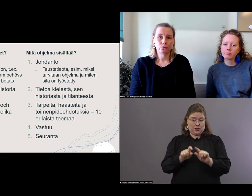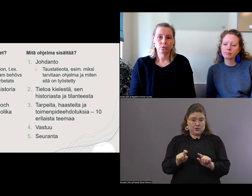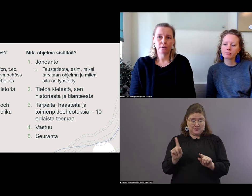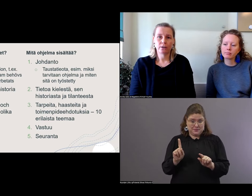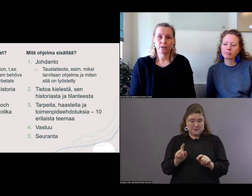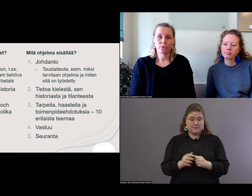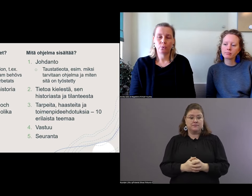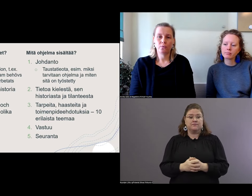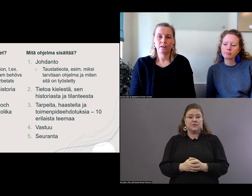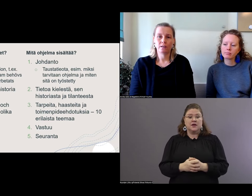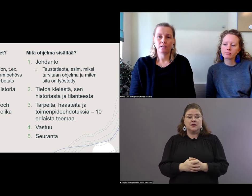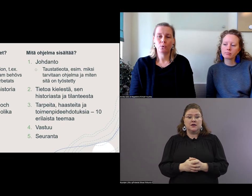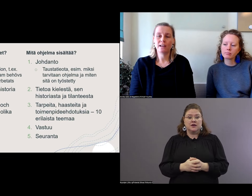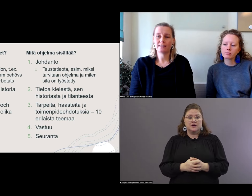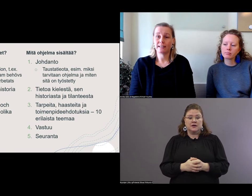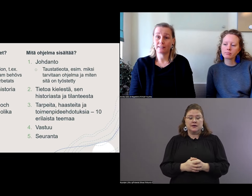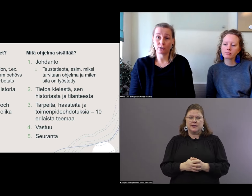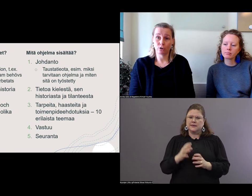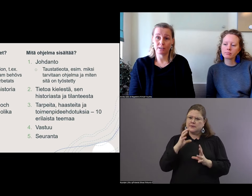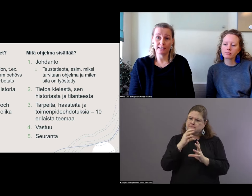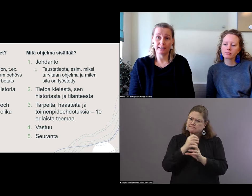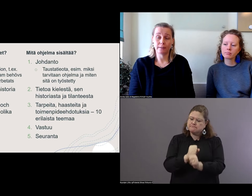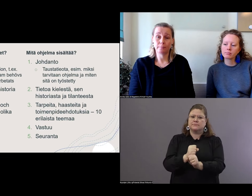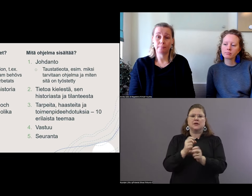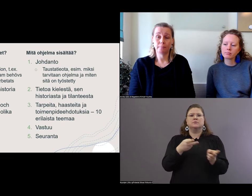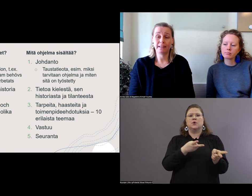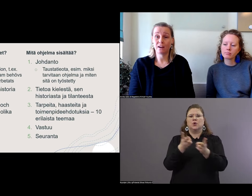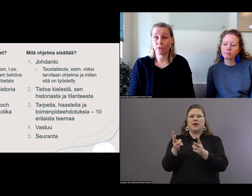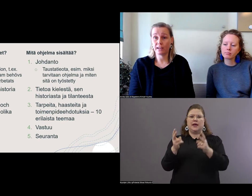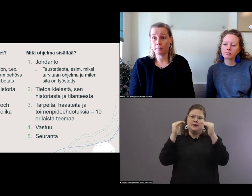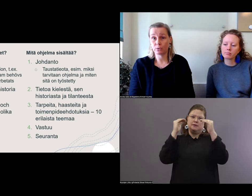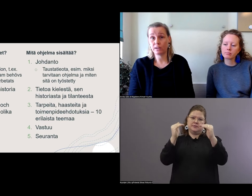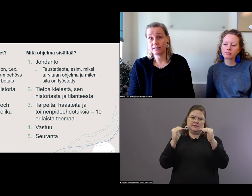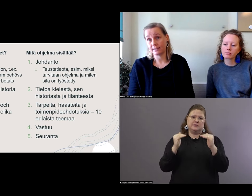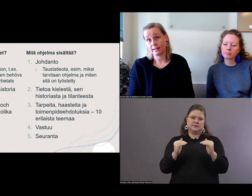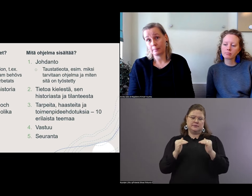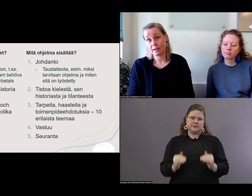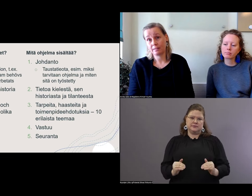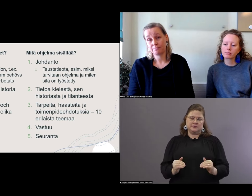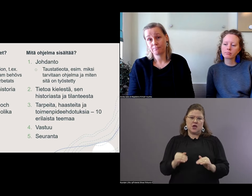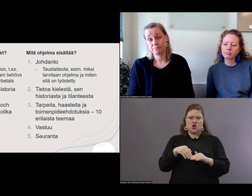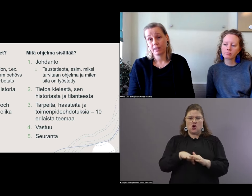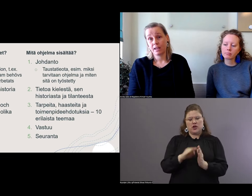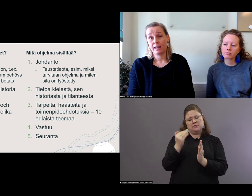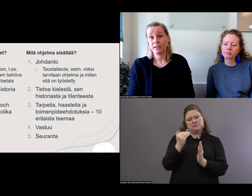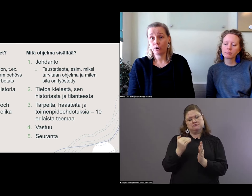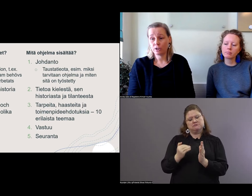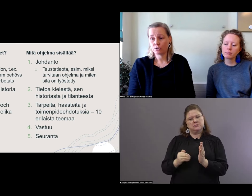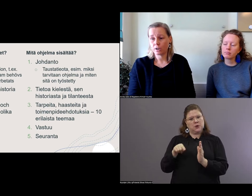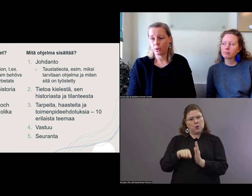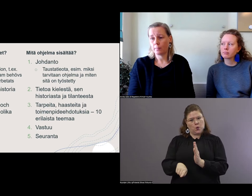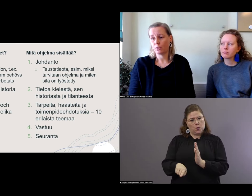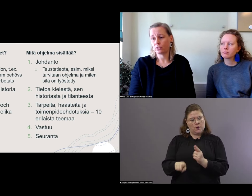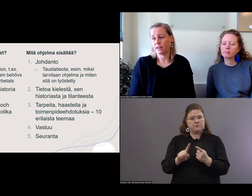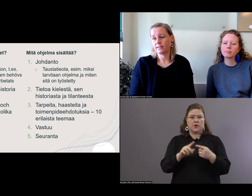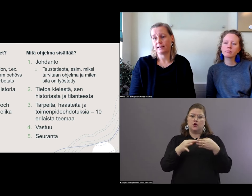Tähän on nyt kirjoitettu hyvin yleisellä tasolla siitä, mitä ohjelma tulee sisältämään. Eli